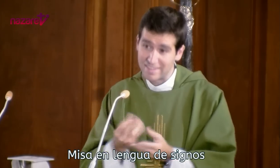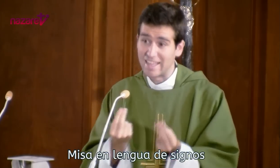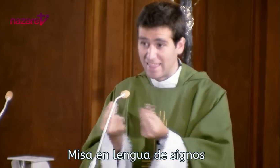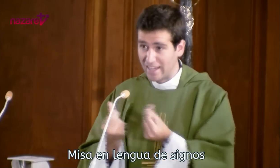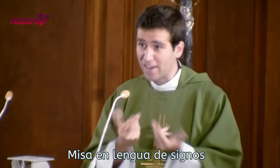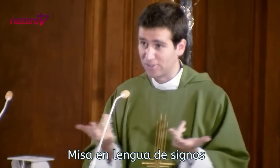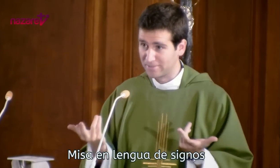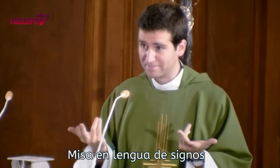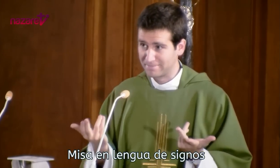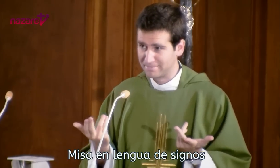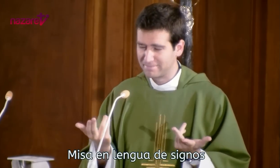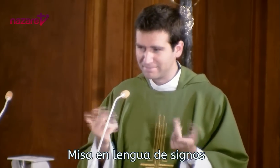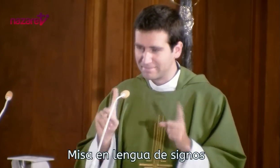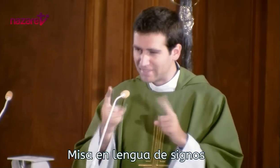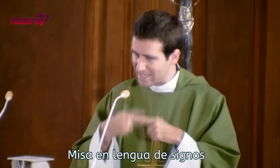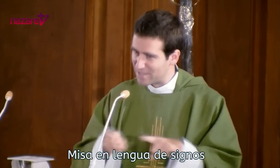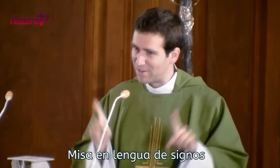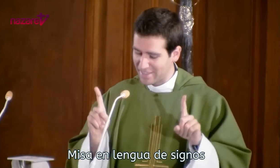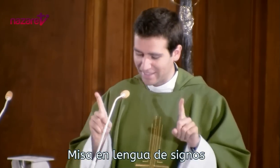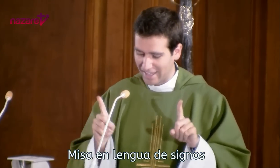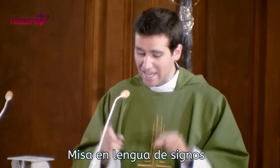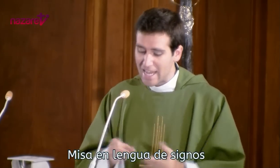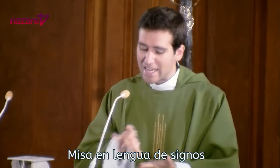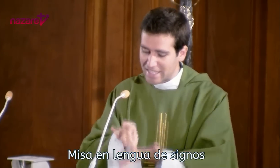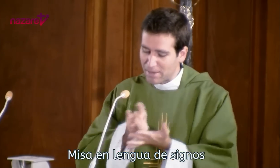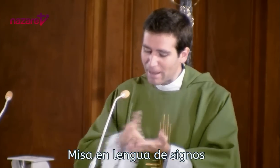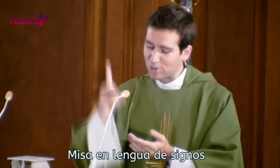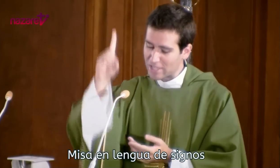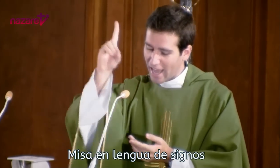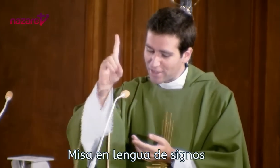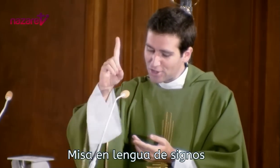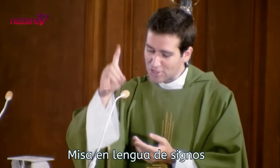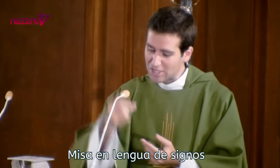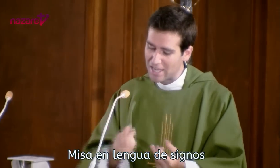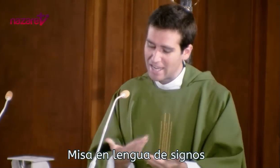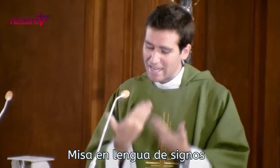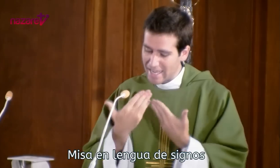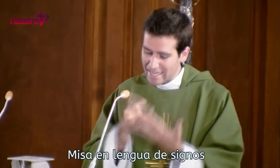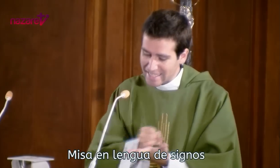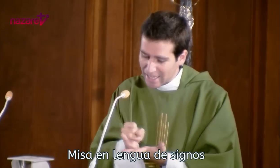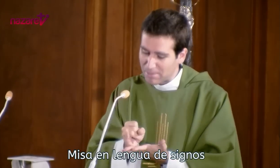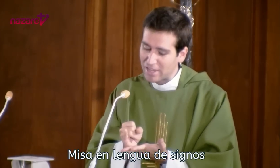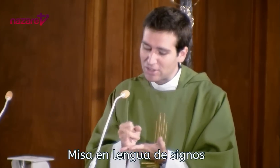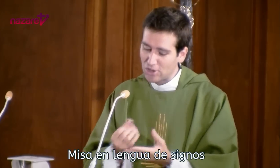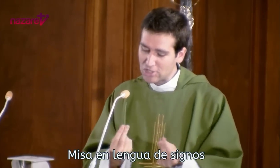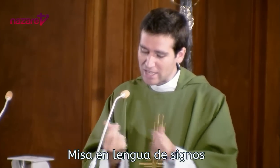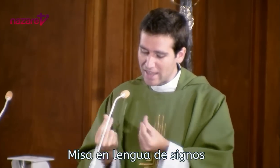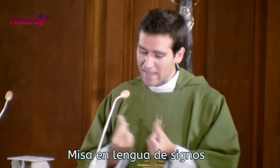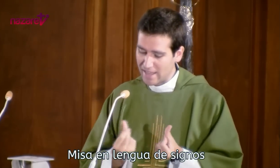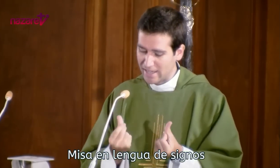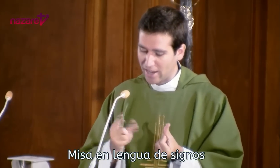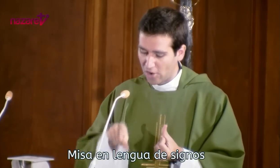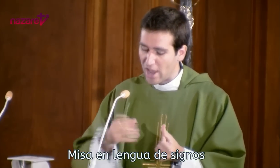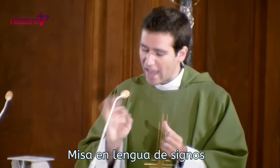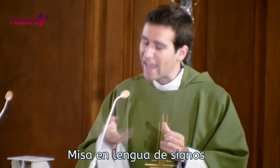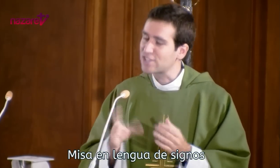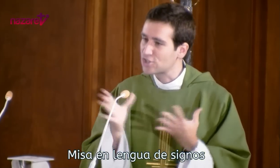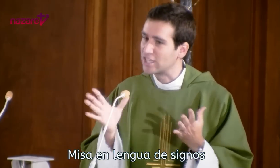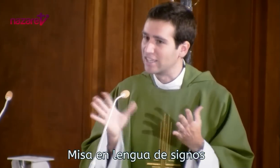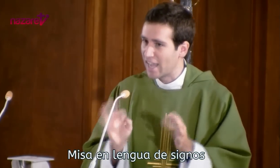del dinero. Es diferente. Sirvamos a Dios sirviéndonos del dinero. Eso